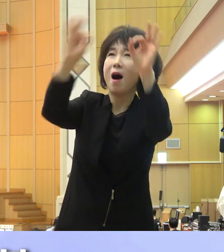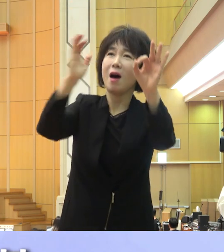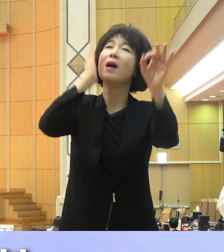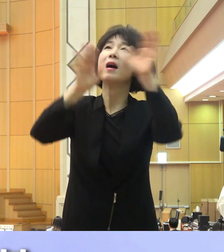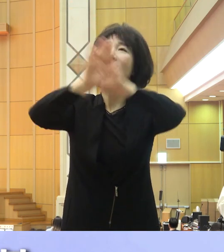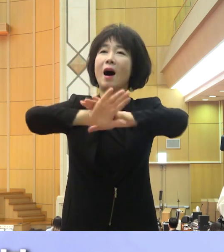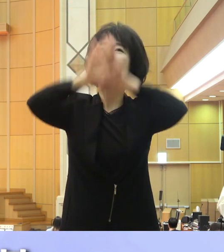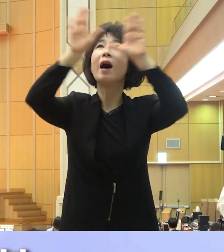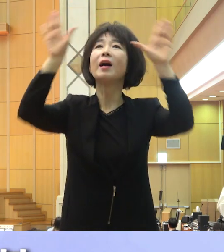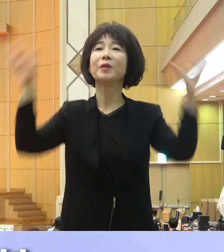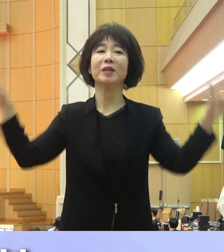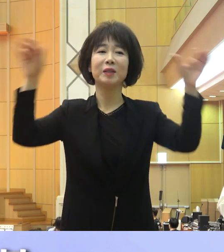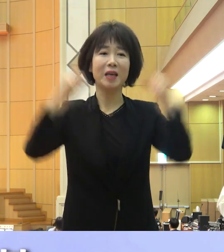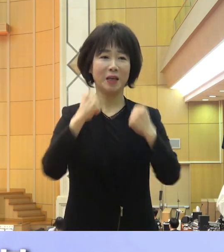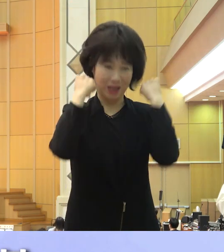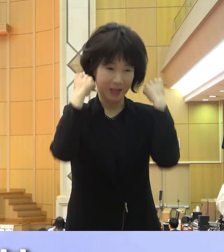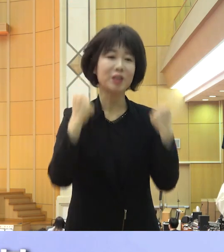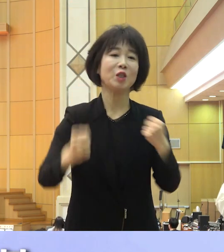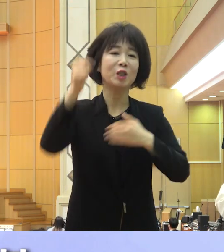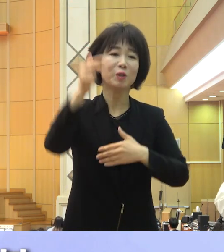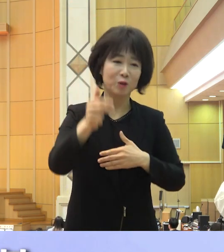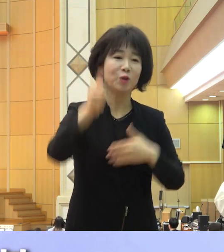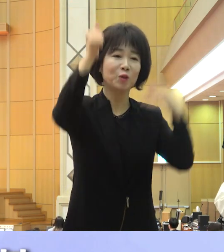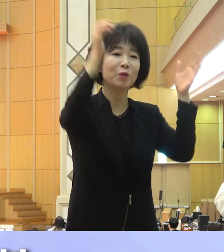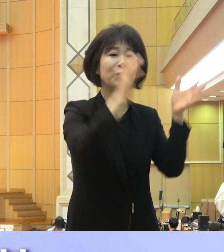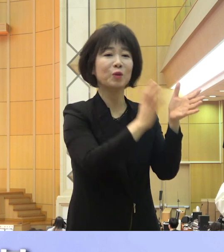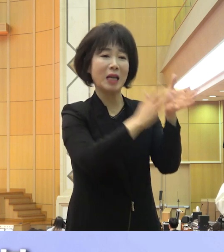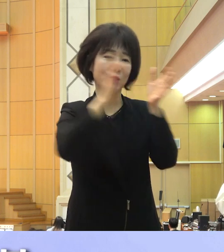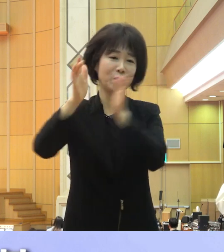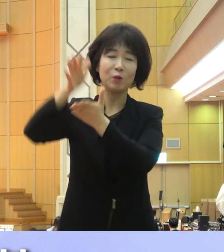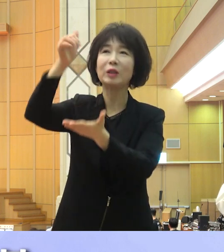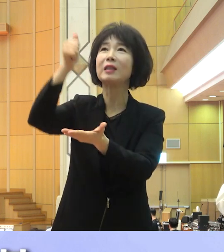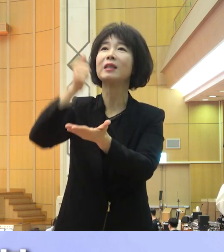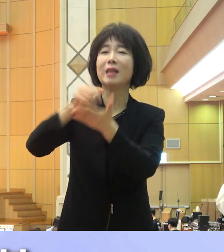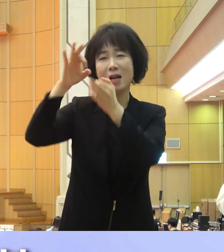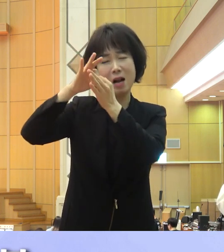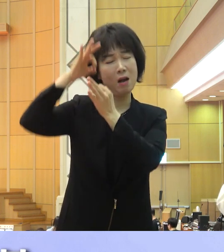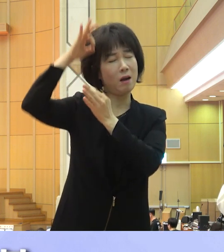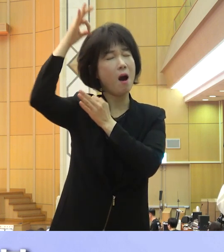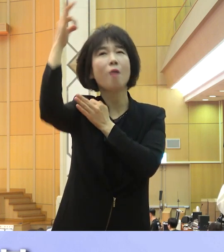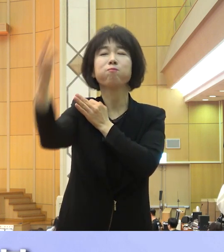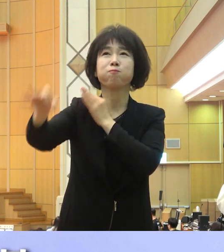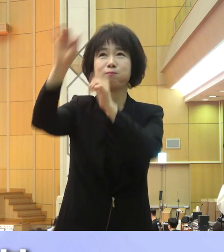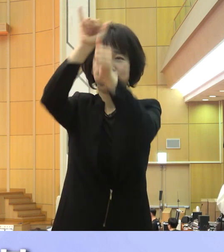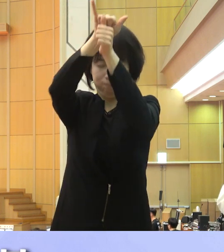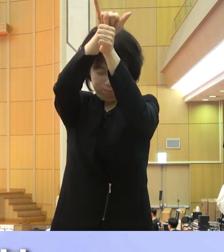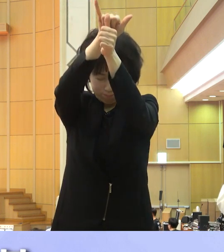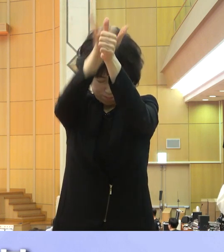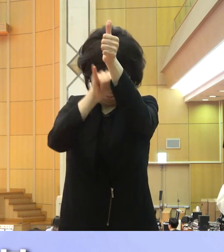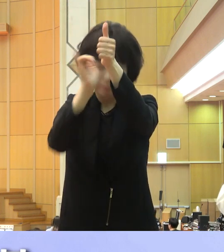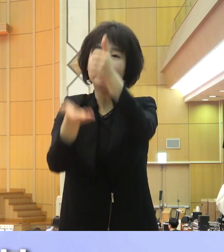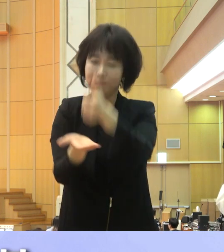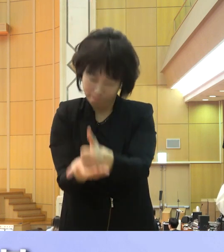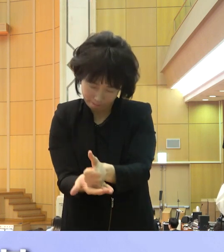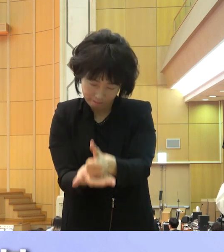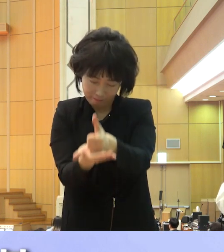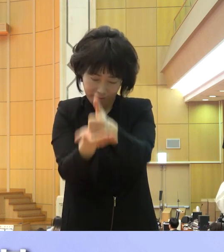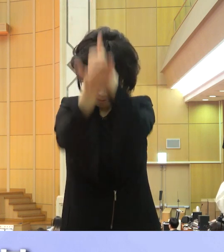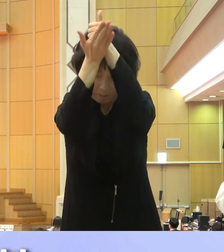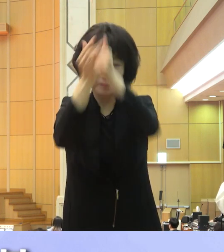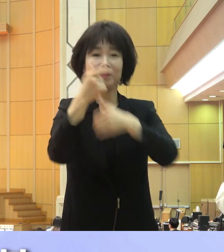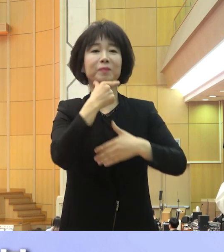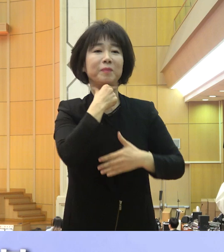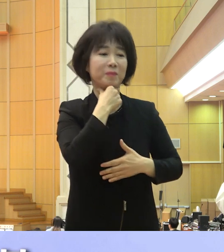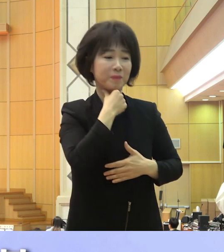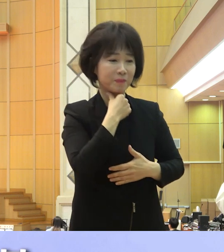보겠네. 하늘에 계신 주 예수를 영원히 섬기리.